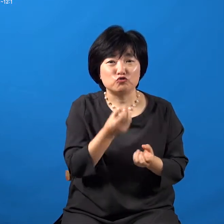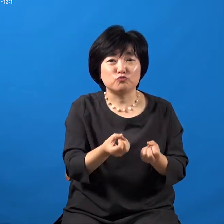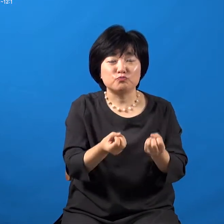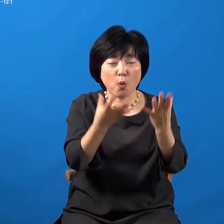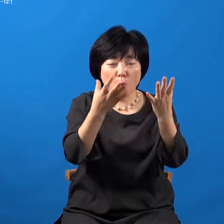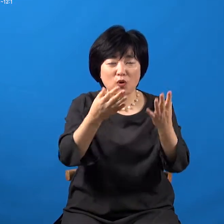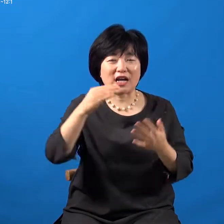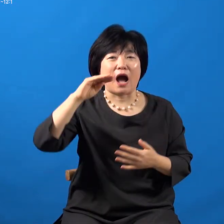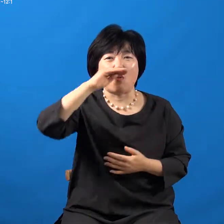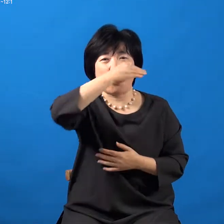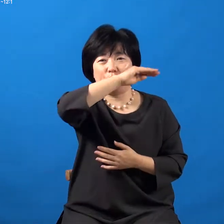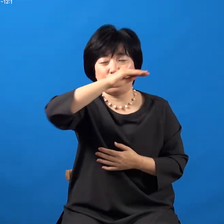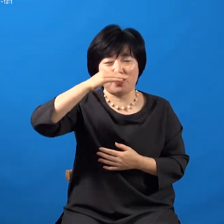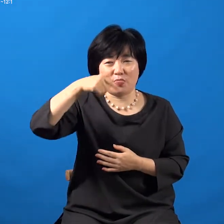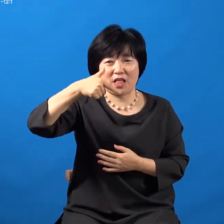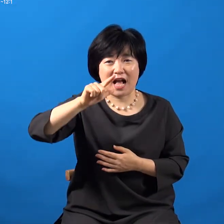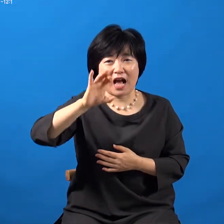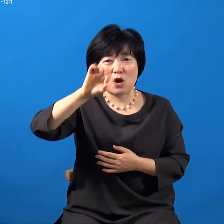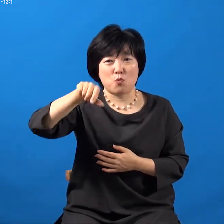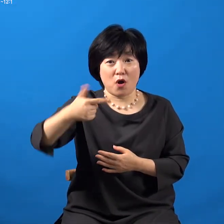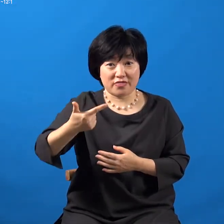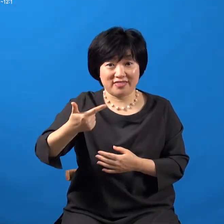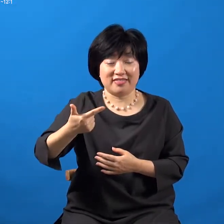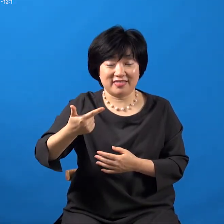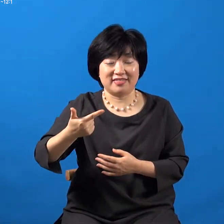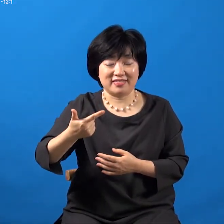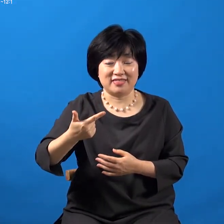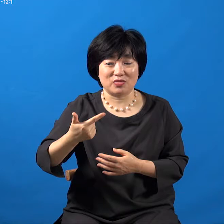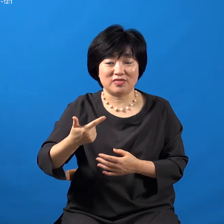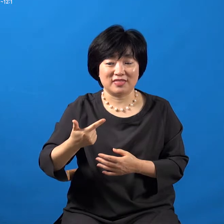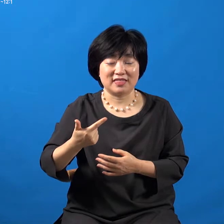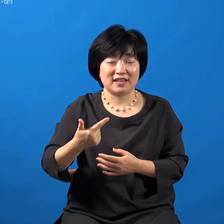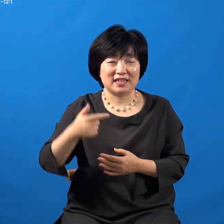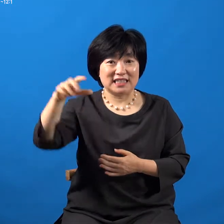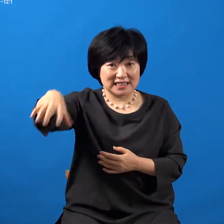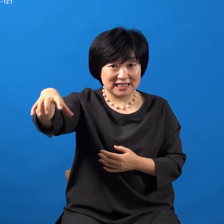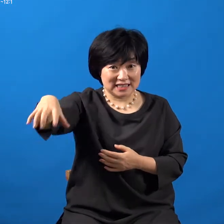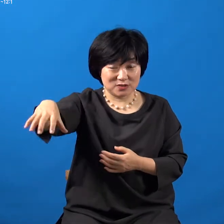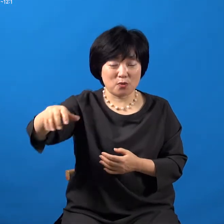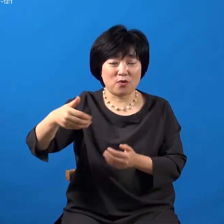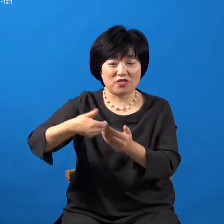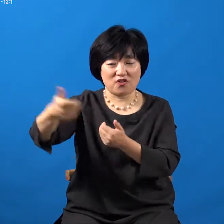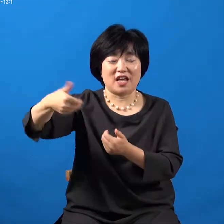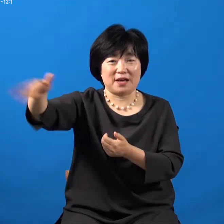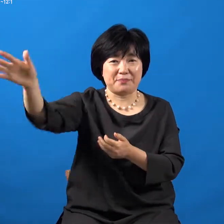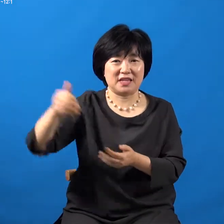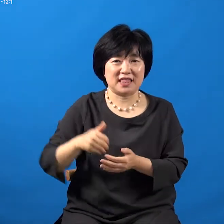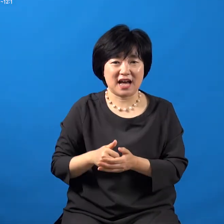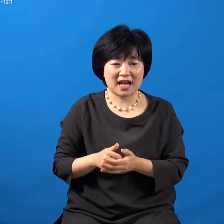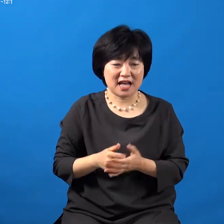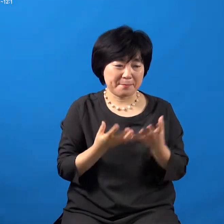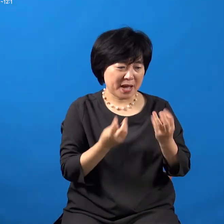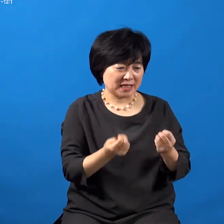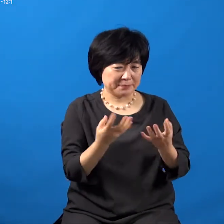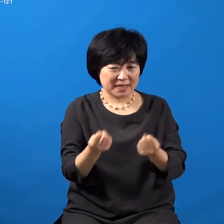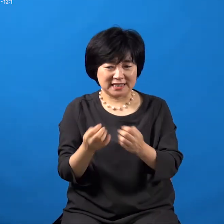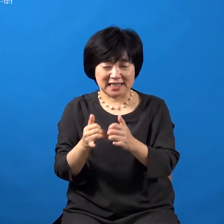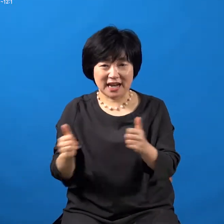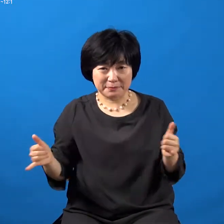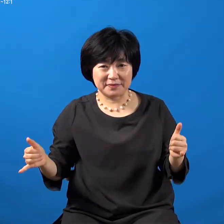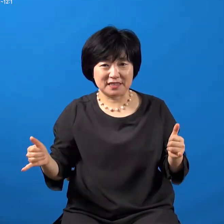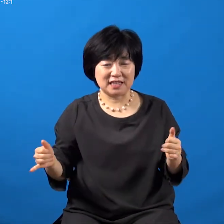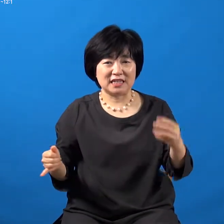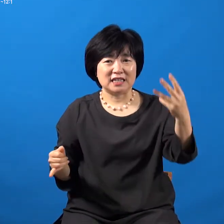블레싱 강원 이제 떠나갑니다. 우리 가운데 얼마나 많은